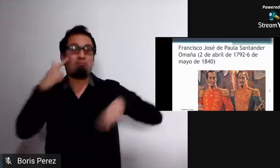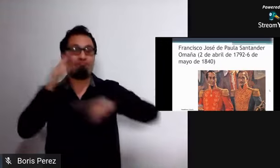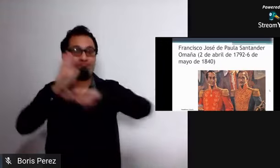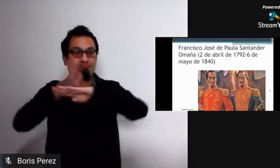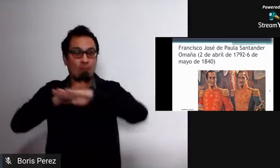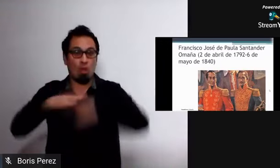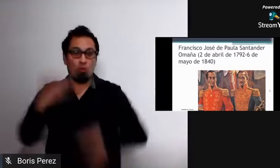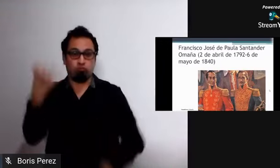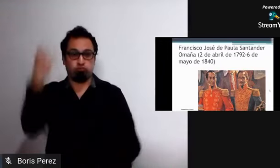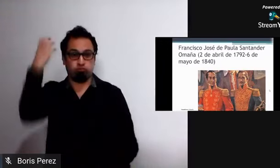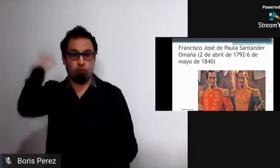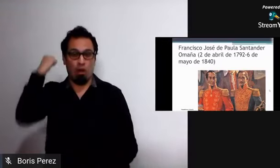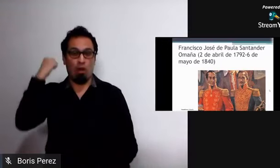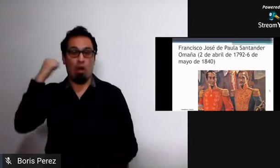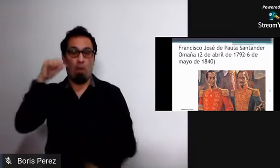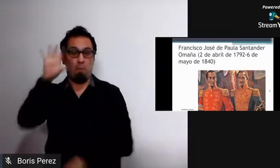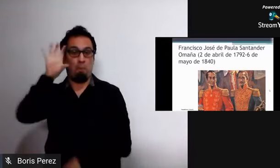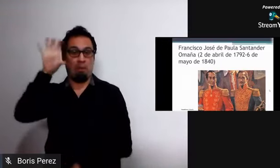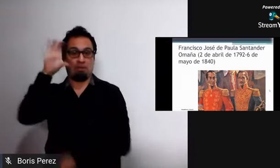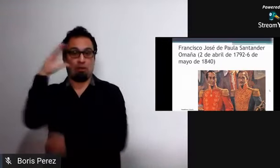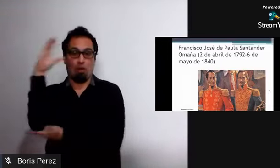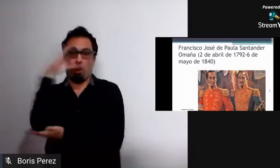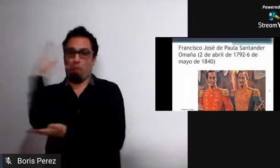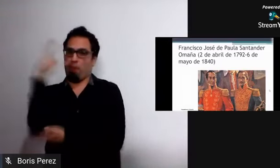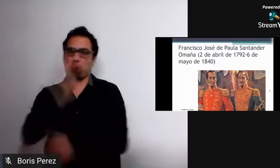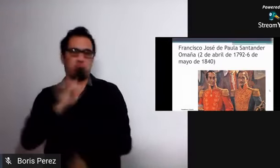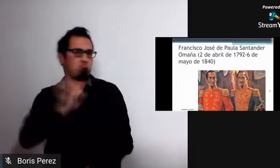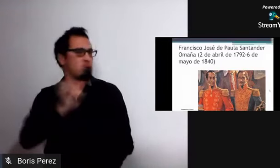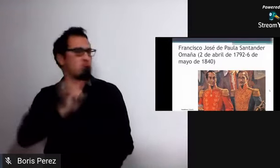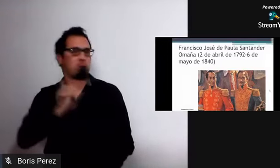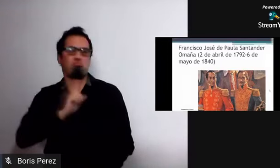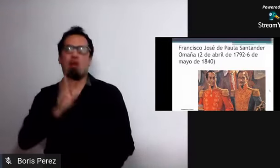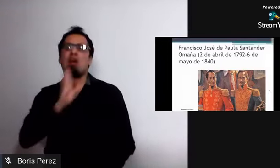1792 acá en Colombia.